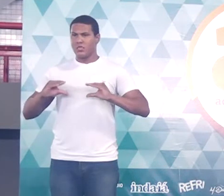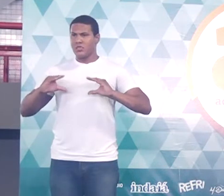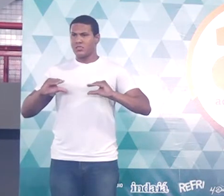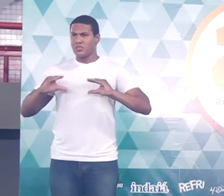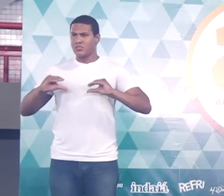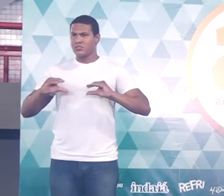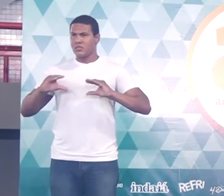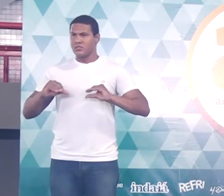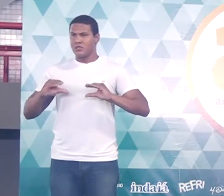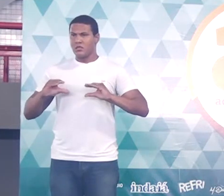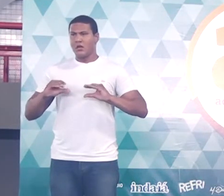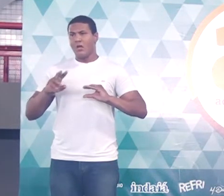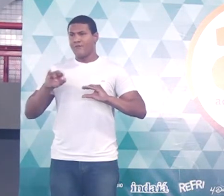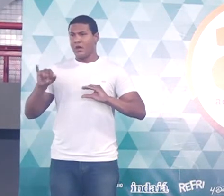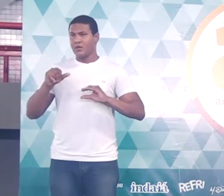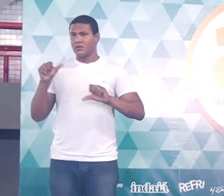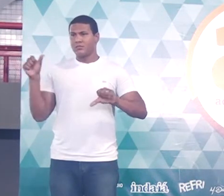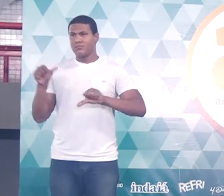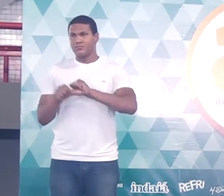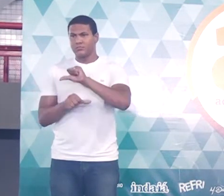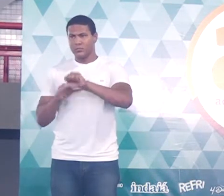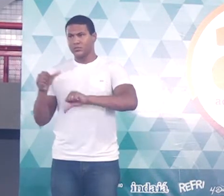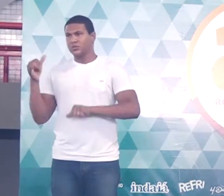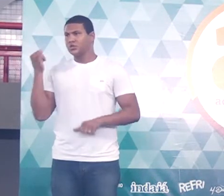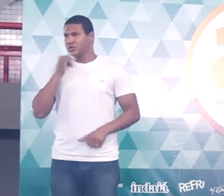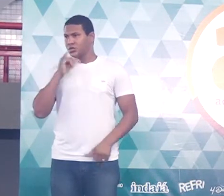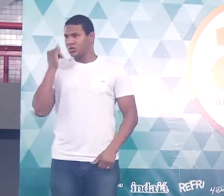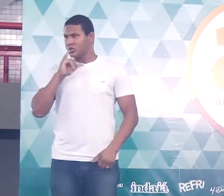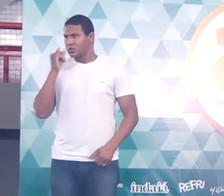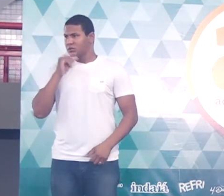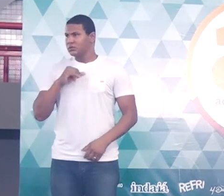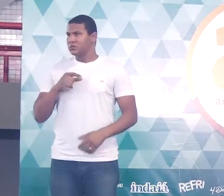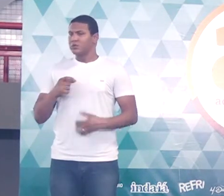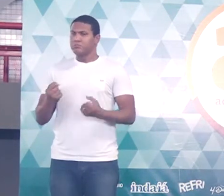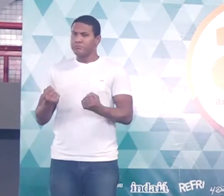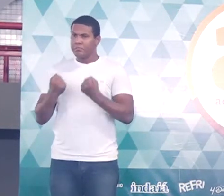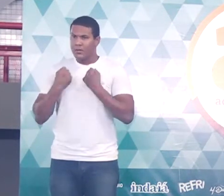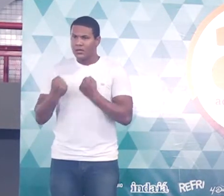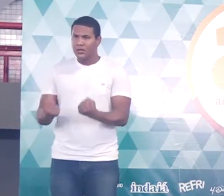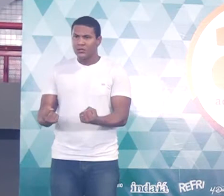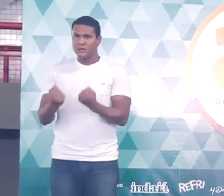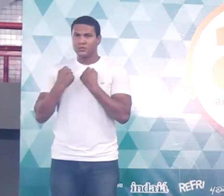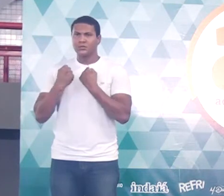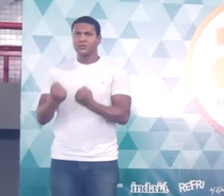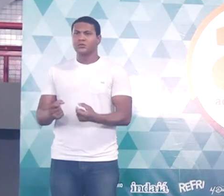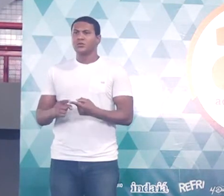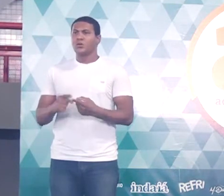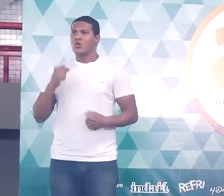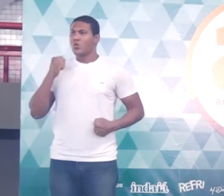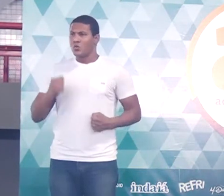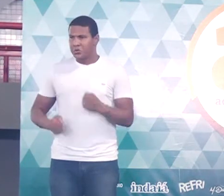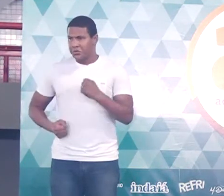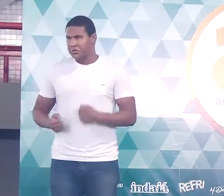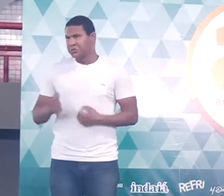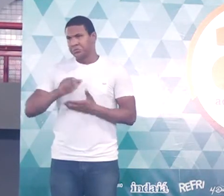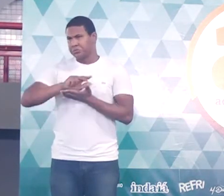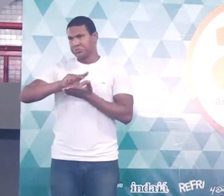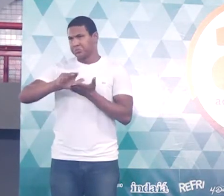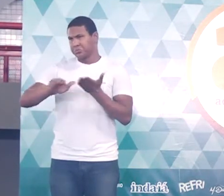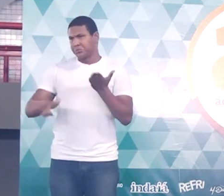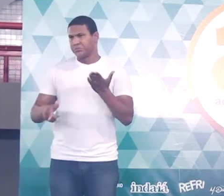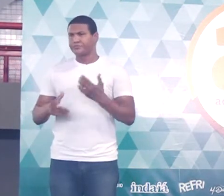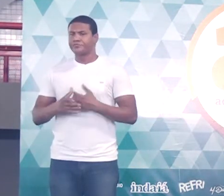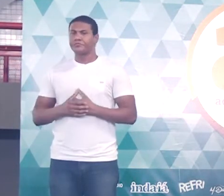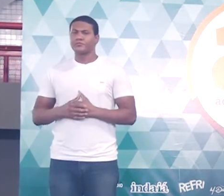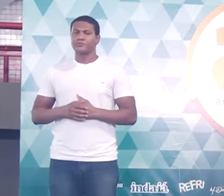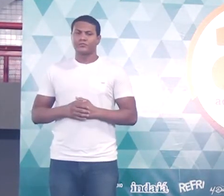ser relacionada com o levantamento de peso, com a corrida, alguma coisa desse tipo.